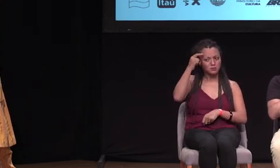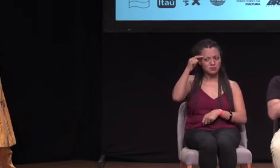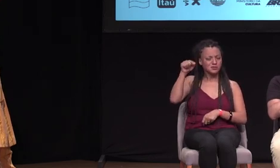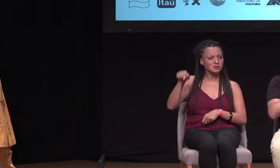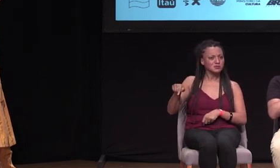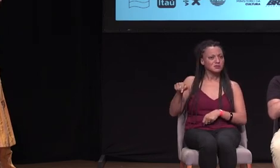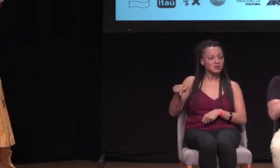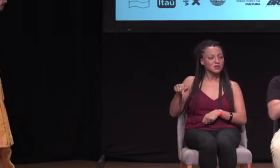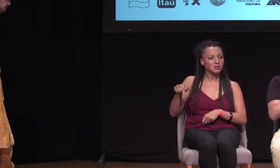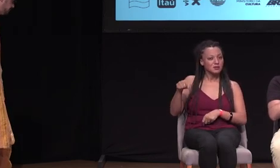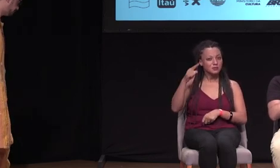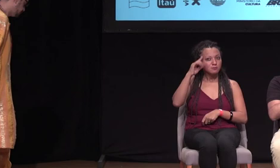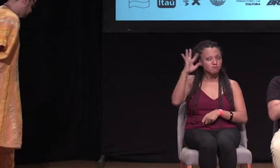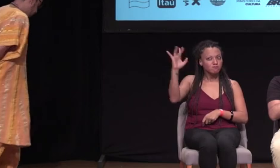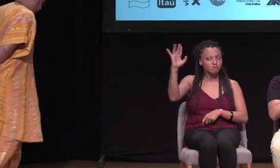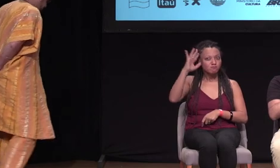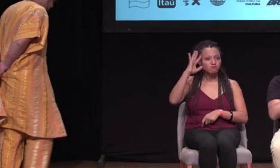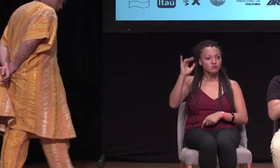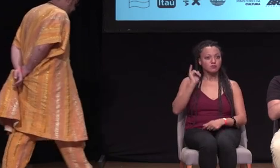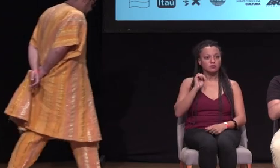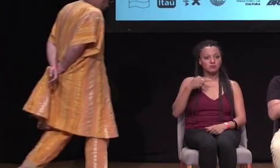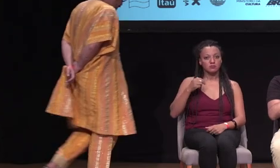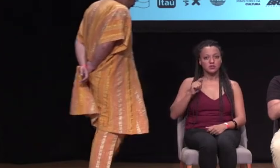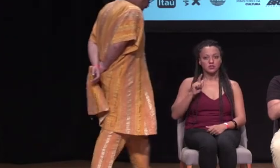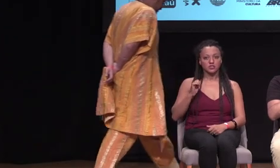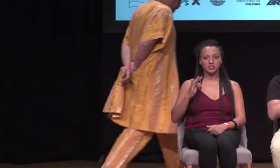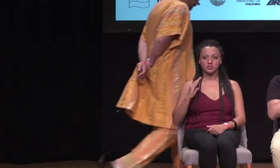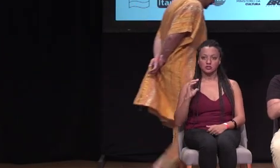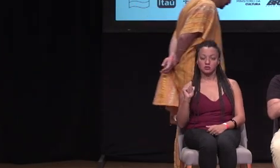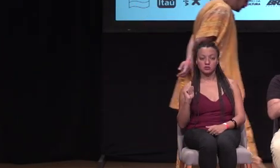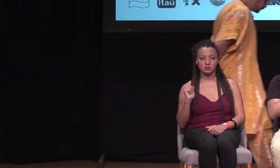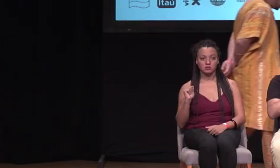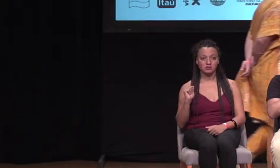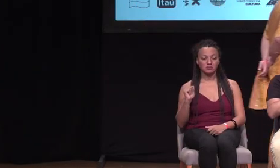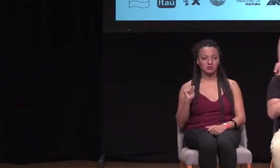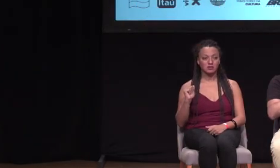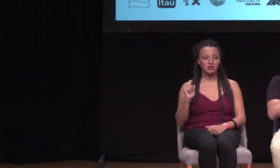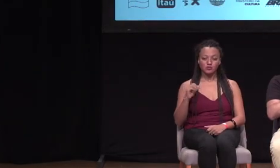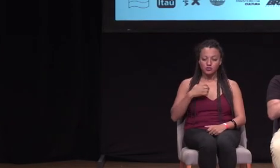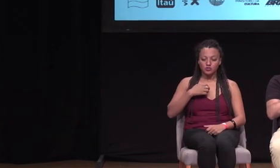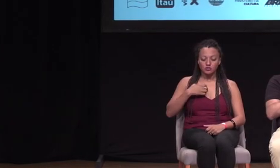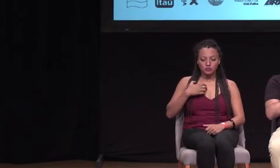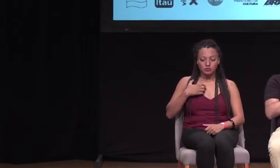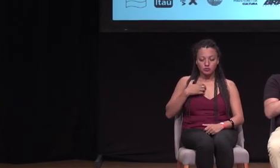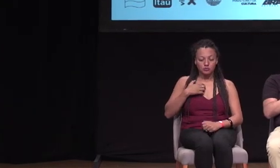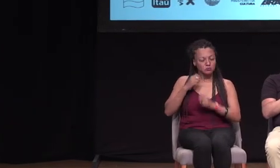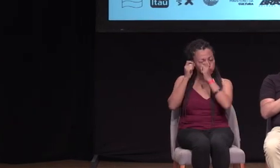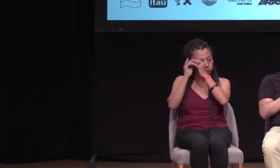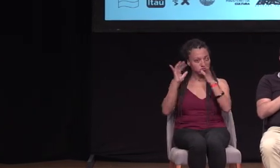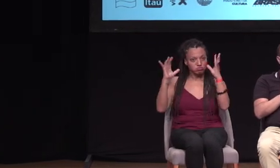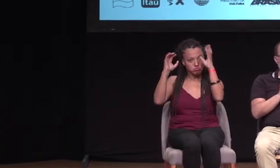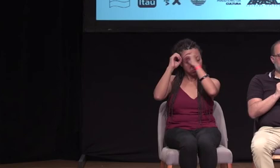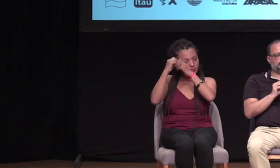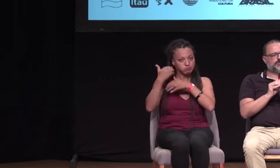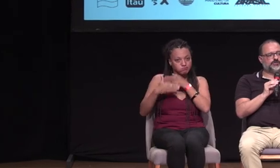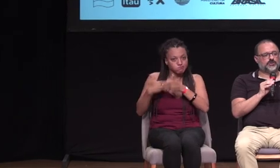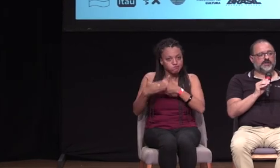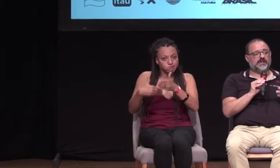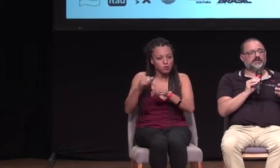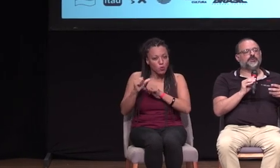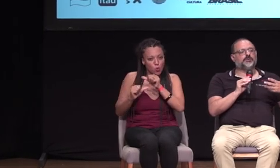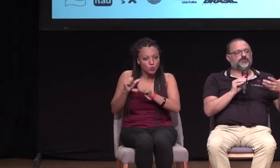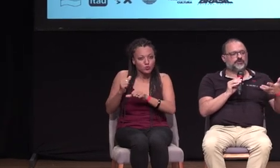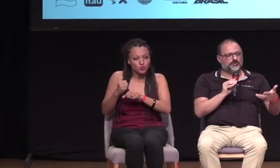construtor da imagética então esse lugar do caribé é um lugar de construção né edita e de